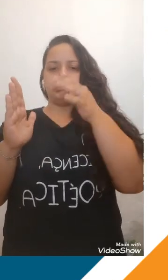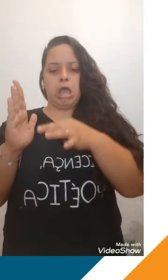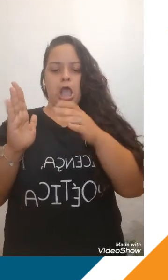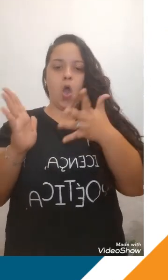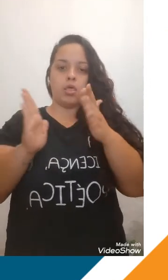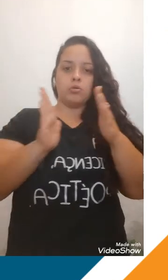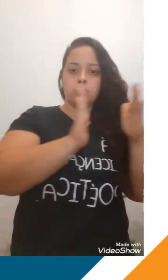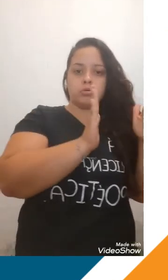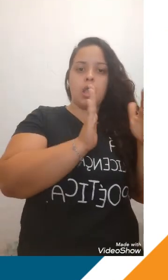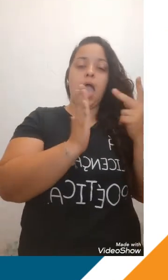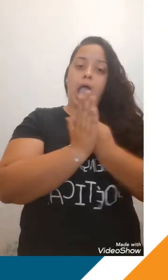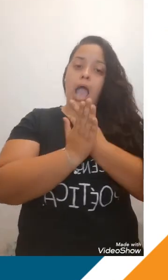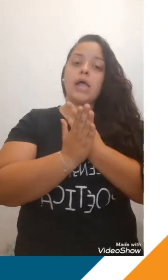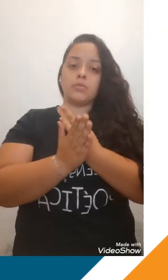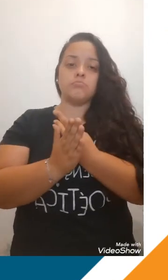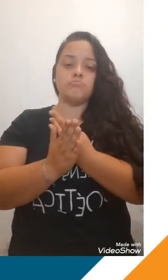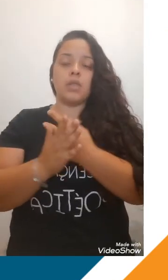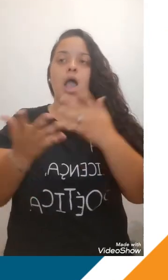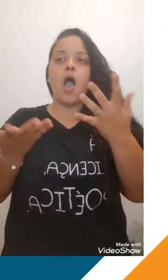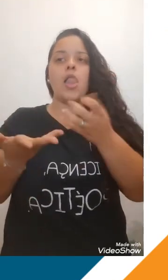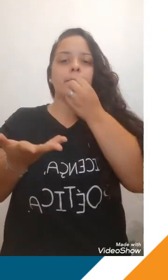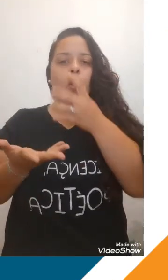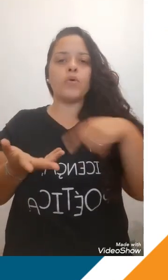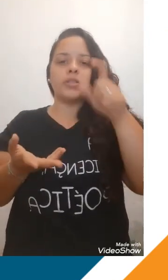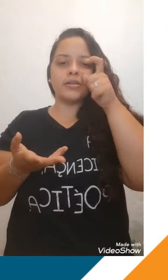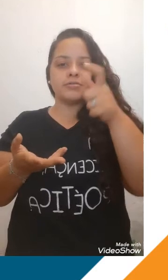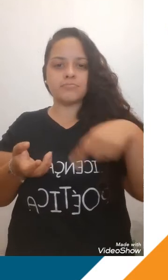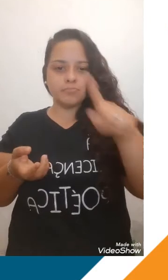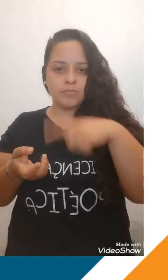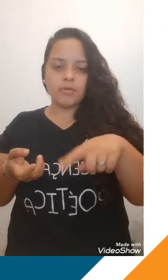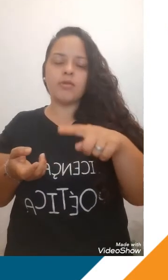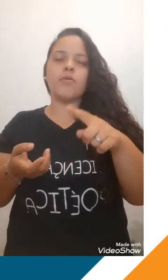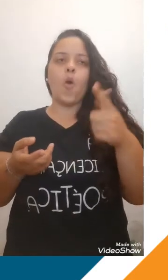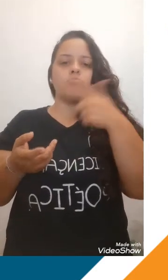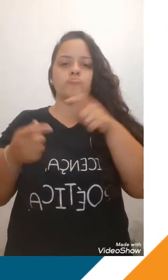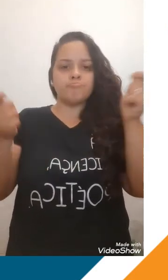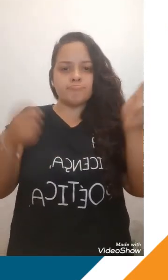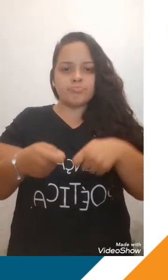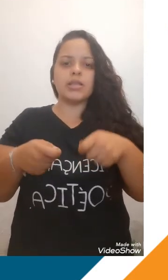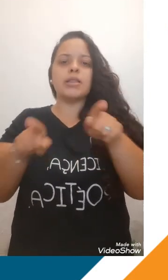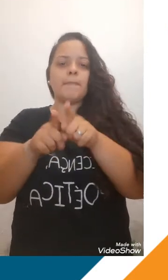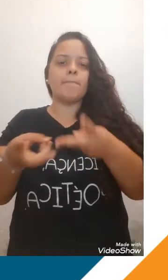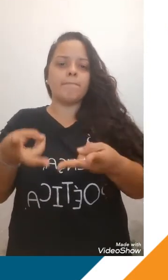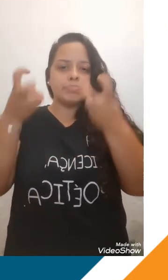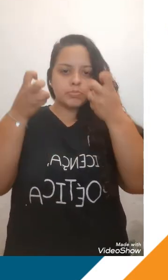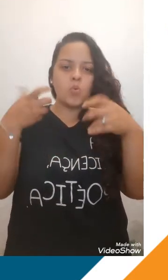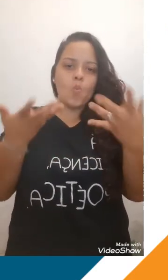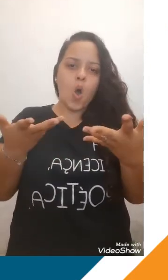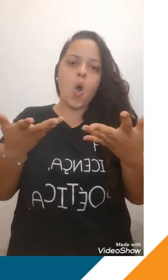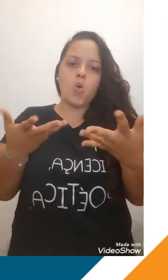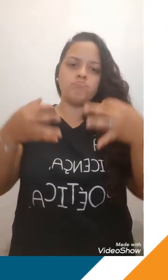como a gente viu até agora. Então, achei interessante trazer para que a gente possa fazer interpretar